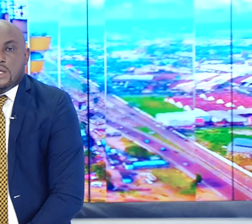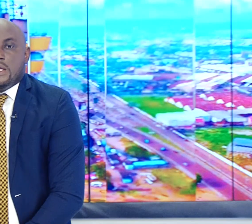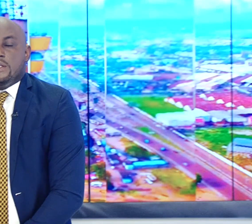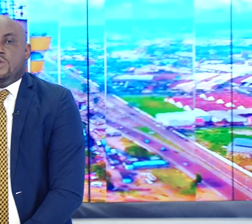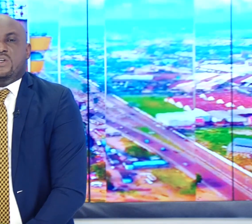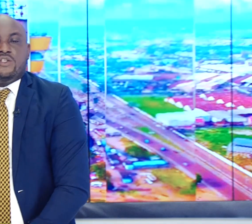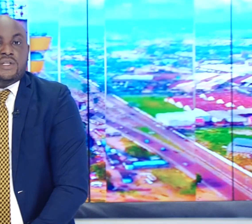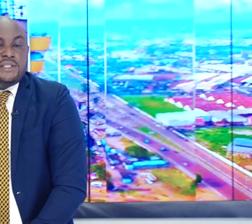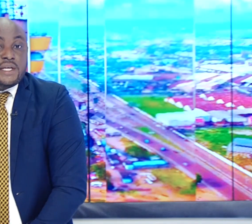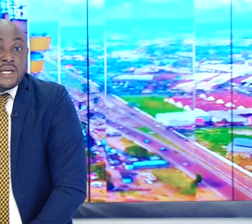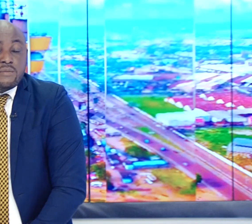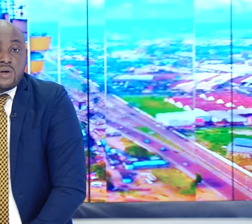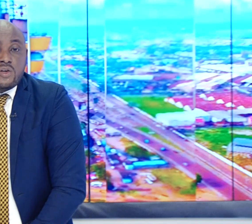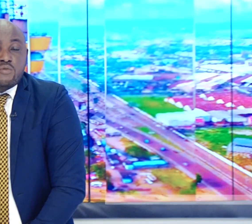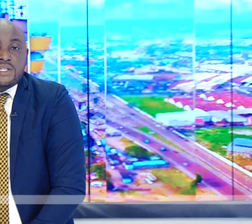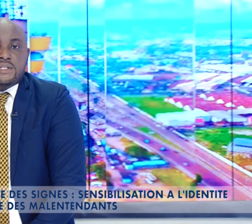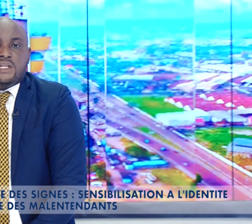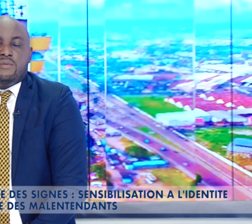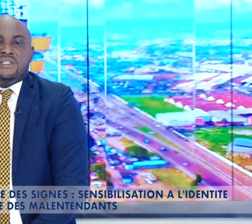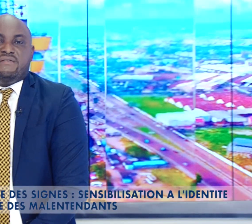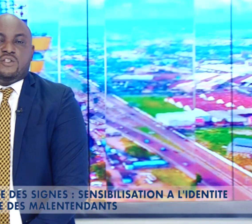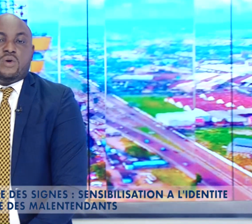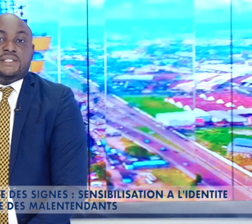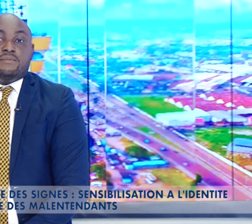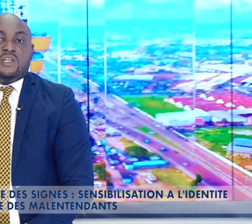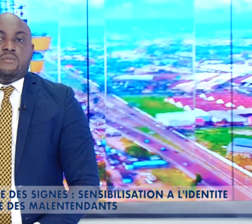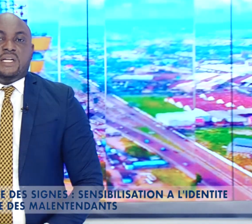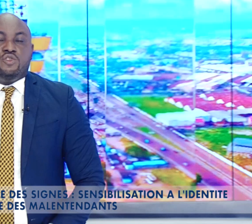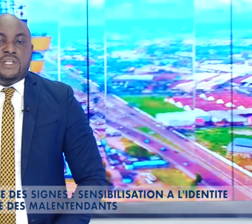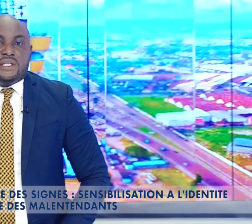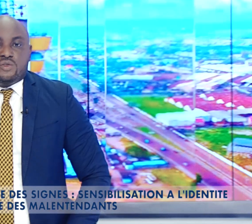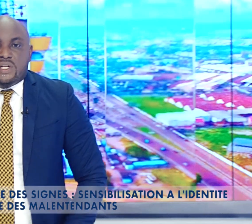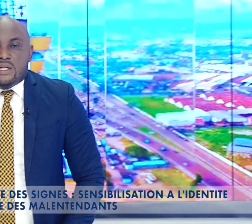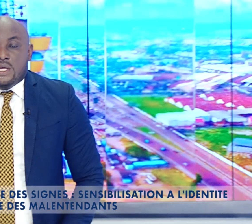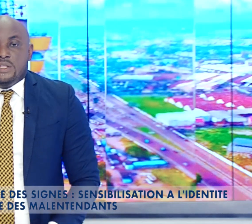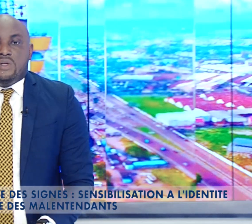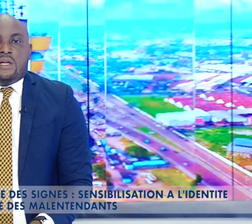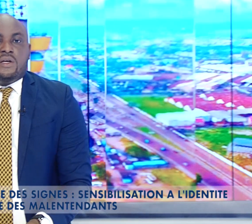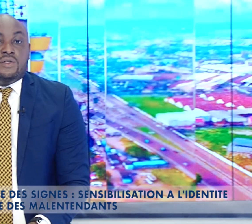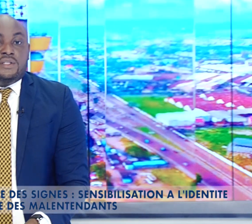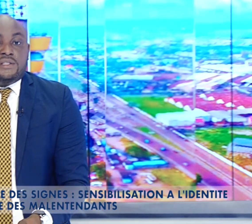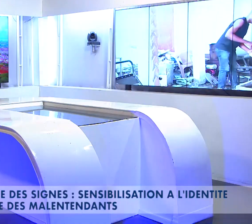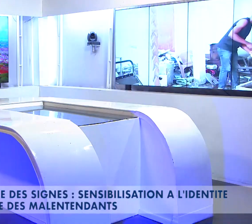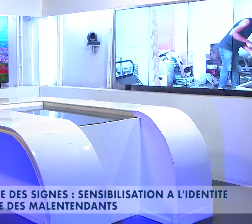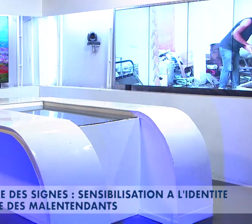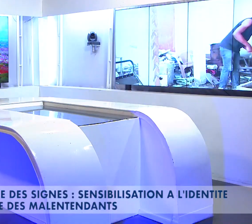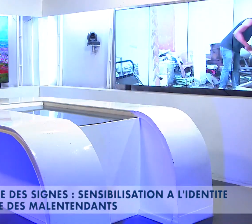Dans l'actualité également, l'Humanité célèbre ce 23 septembre, la Journée internationale de la langue des signes qui se veut